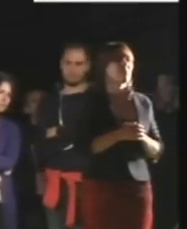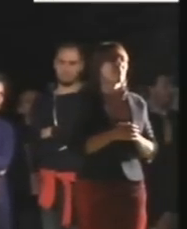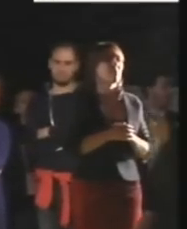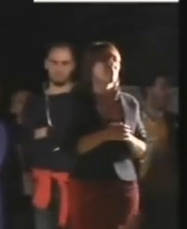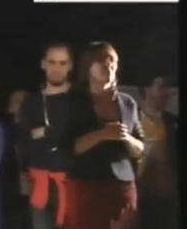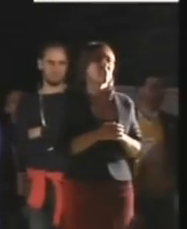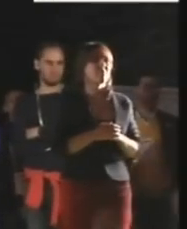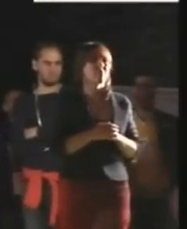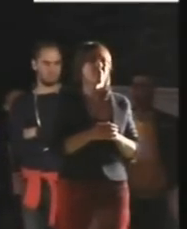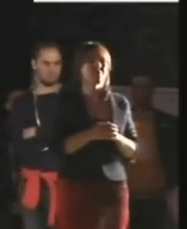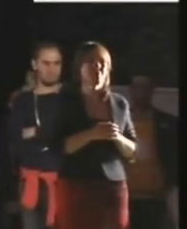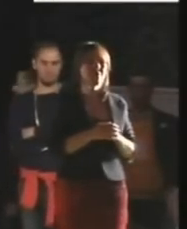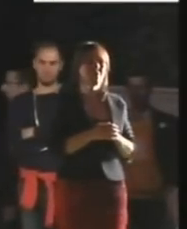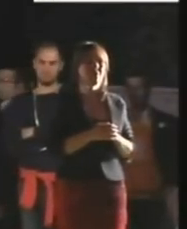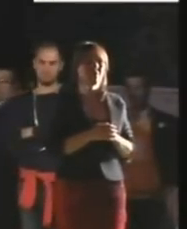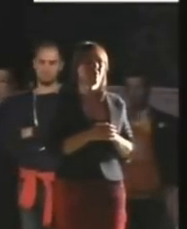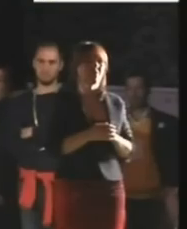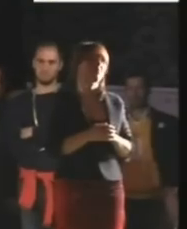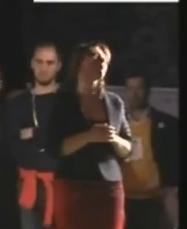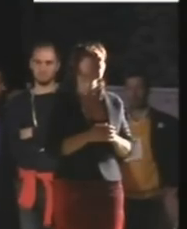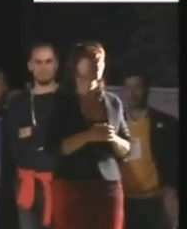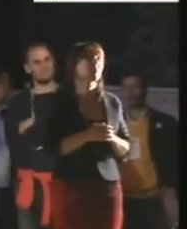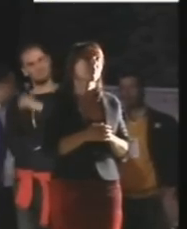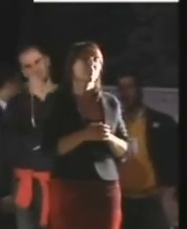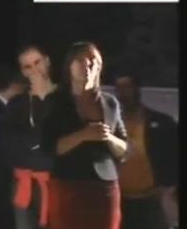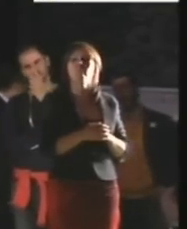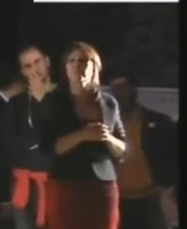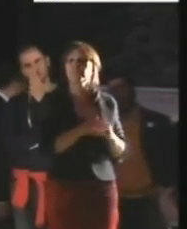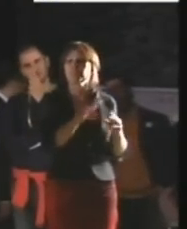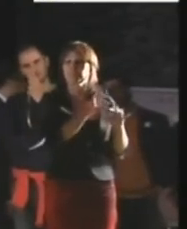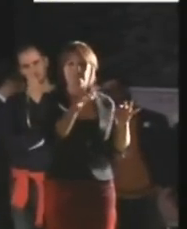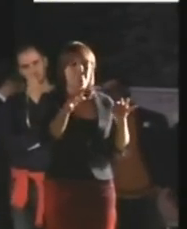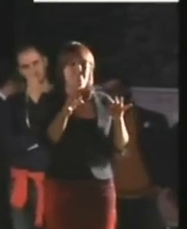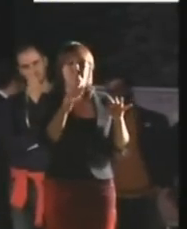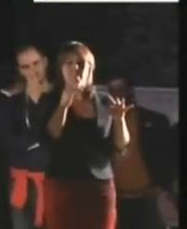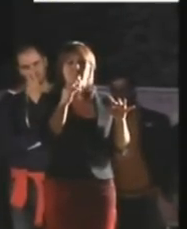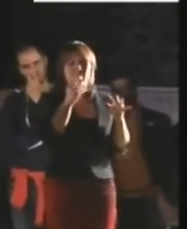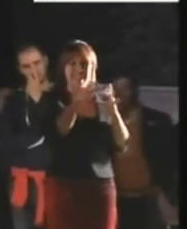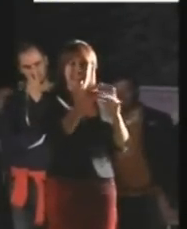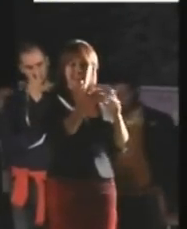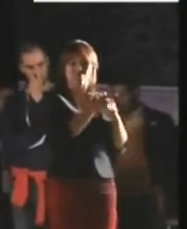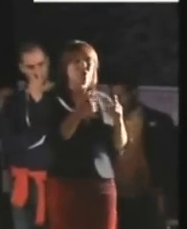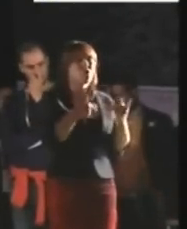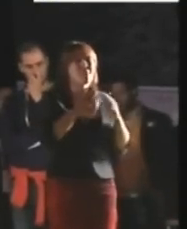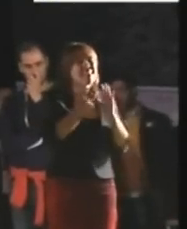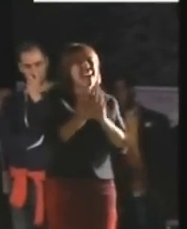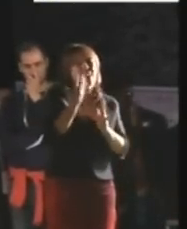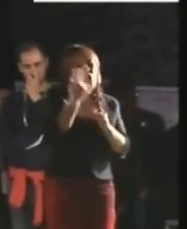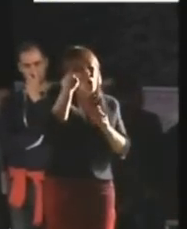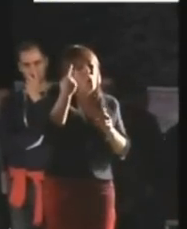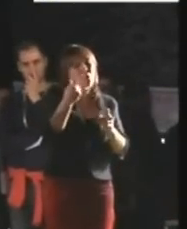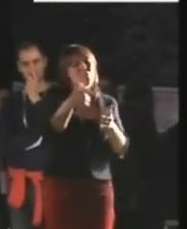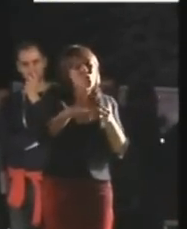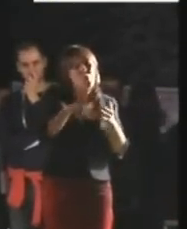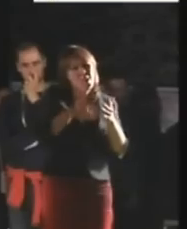le stegue esterne, hai ragione, bisogna anche redarguire, bisogna anche sottolineare che cosa sono, come siamo nati noi. Forse non abbiamo ancora una